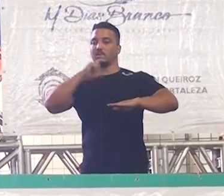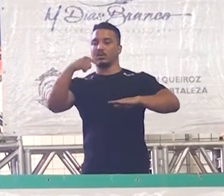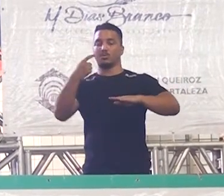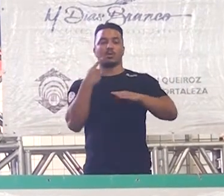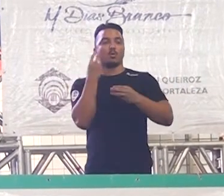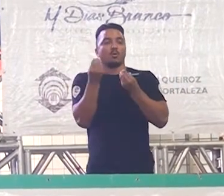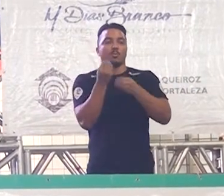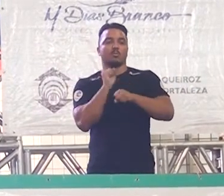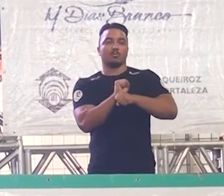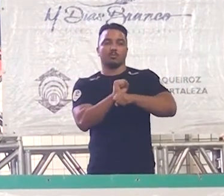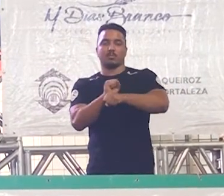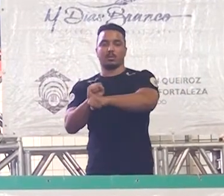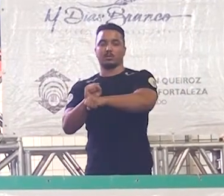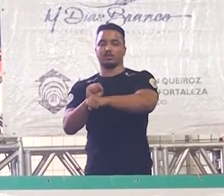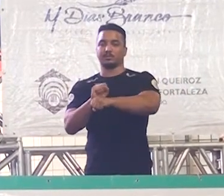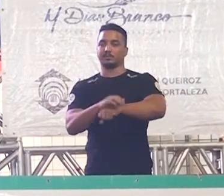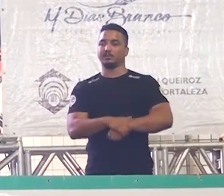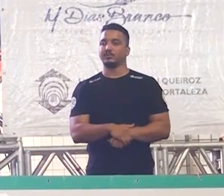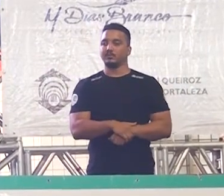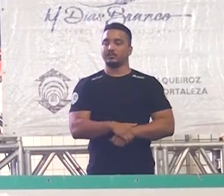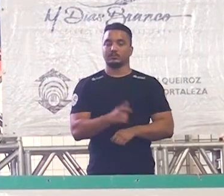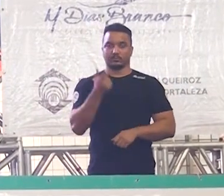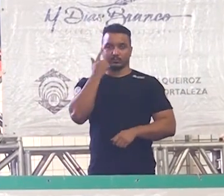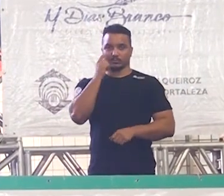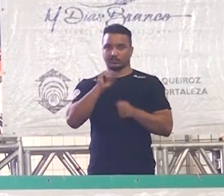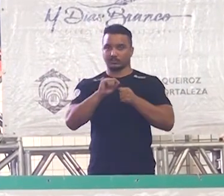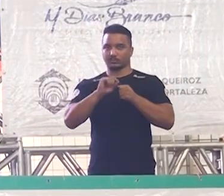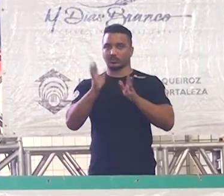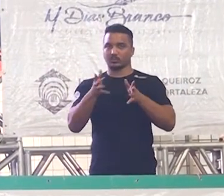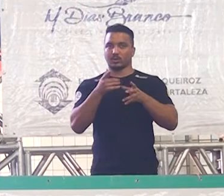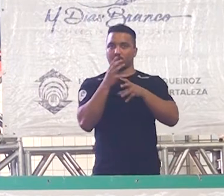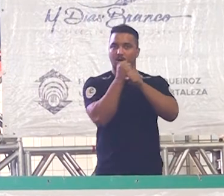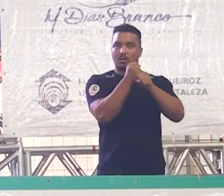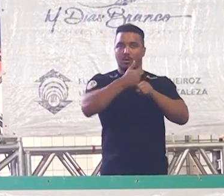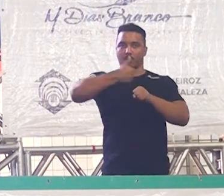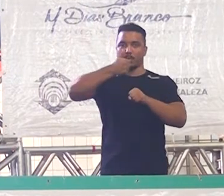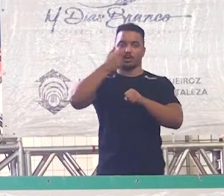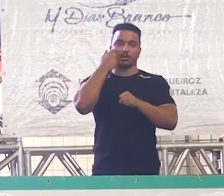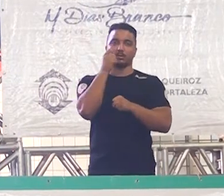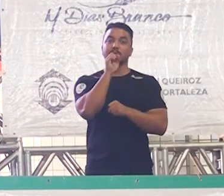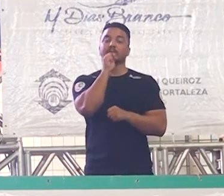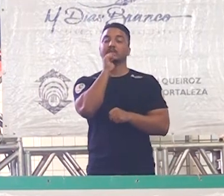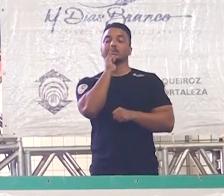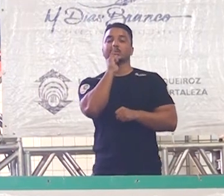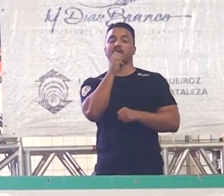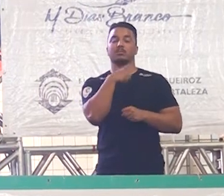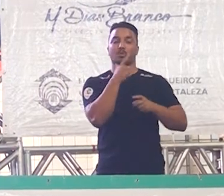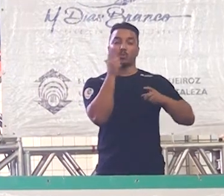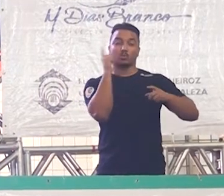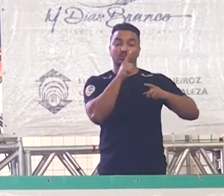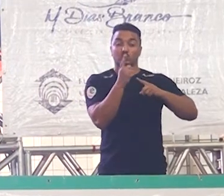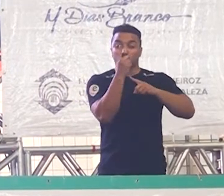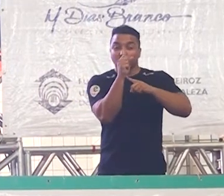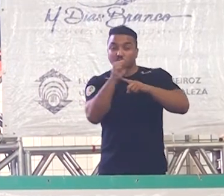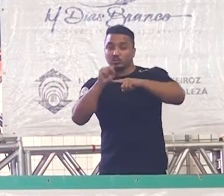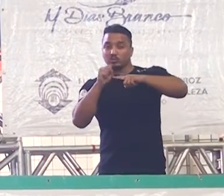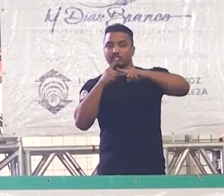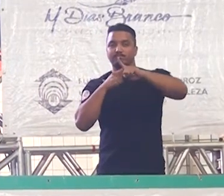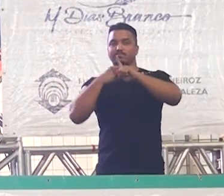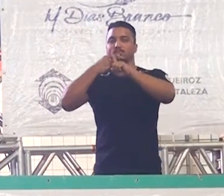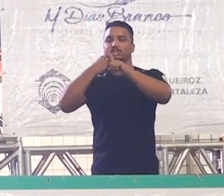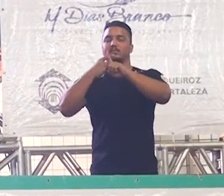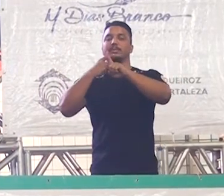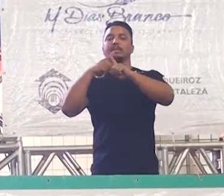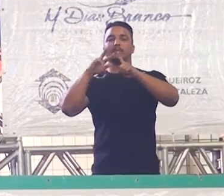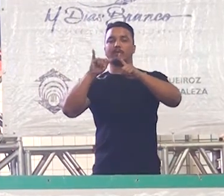precisar para parar. Foi o que a gente fez nesse primeiro cálculo. Se o cara andou 1 segundo a mais, ele